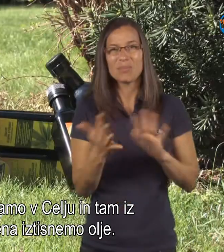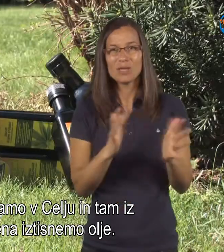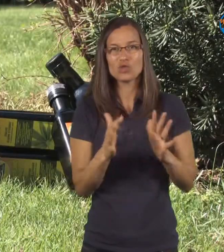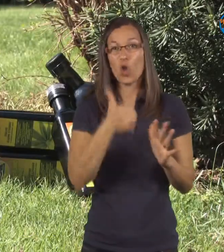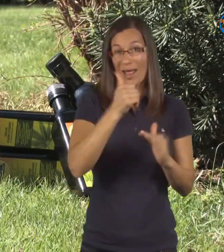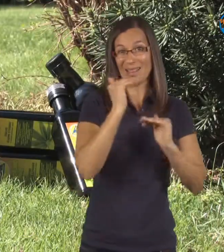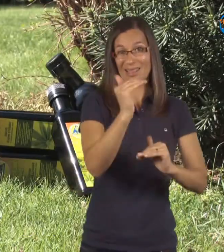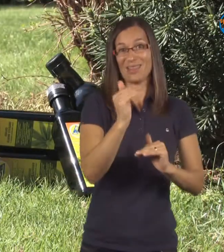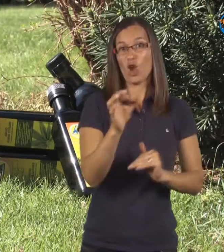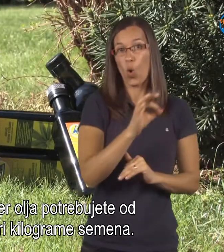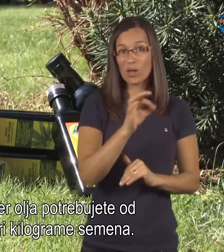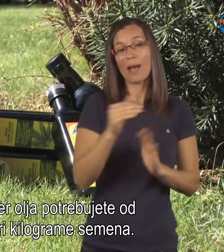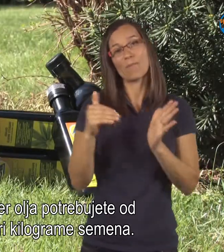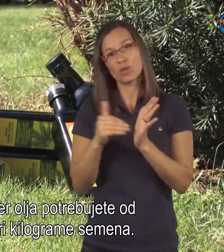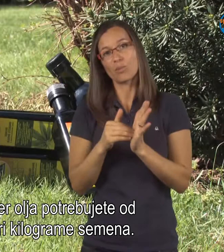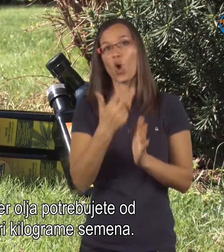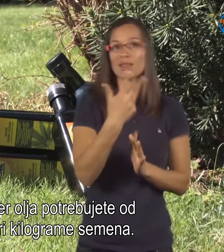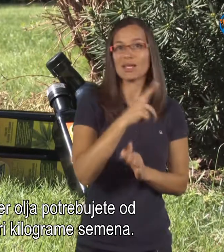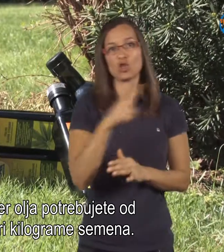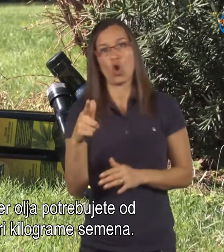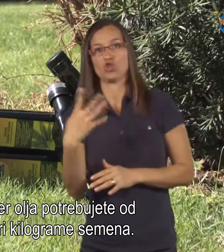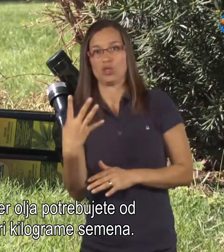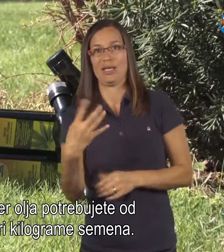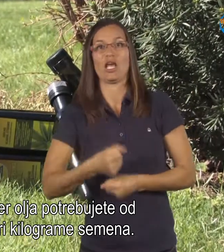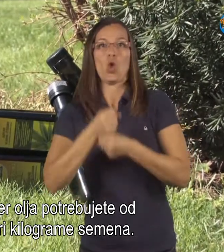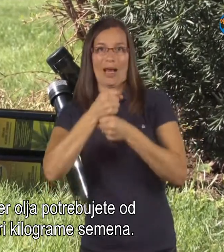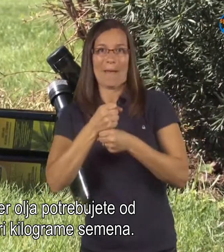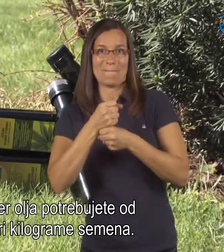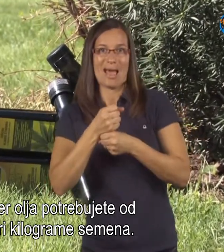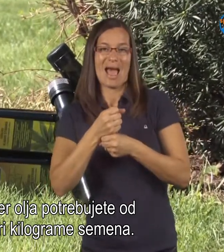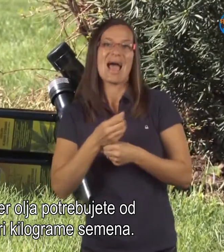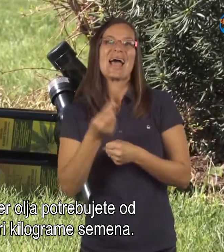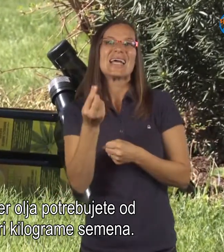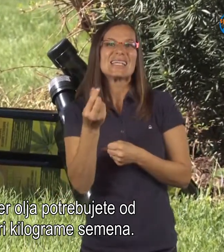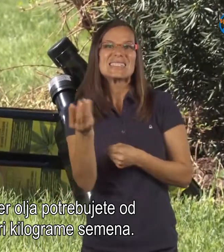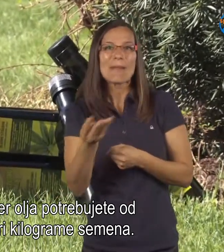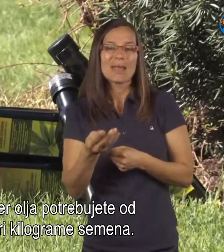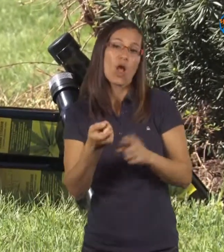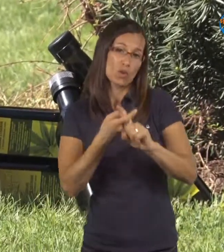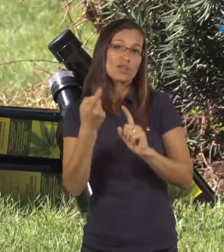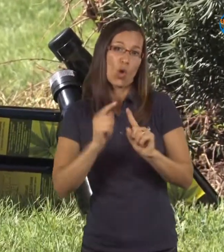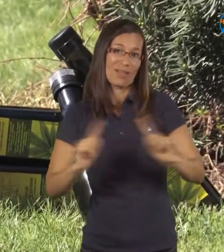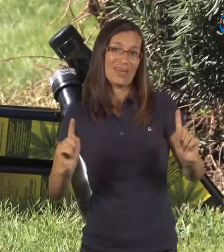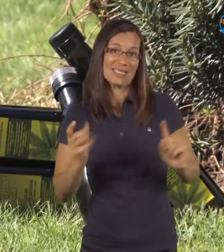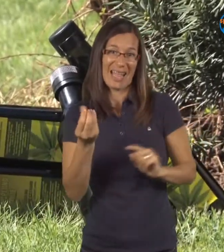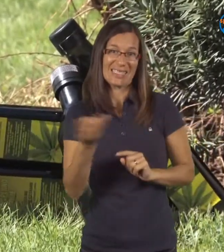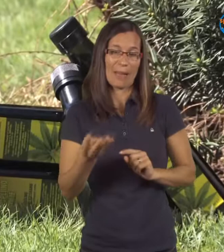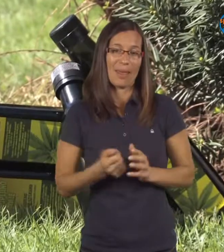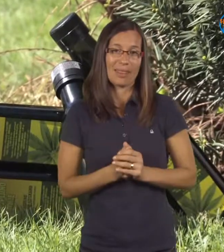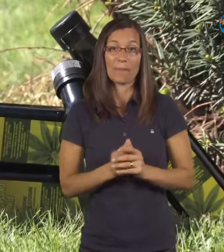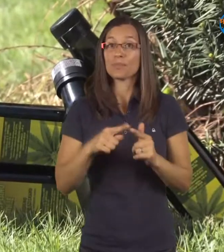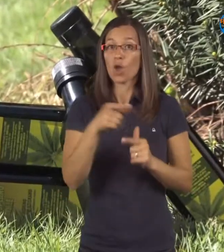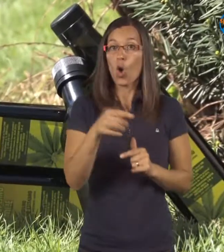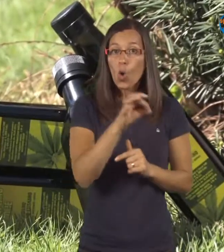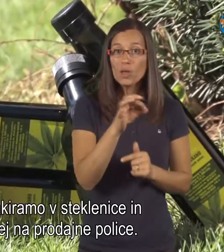olje. Približno za 1 liter olja potrebujete od 3 do 4 kilograme semena, odvisno od vrste